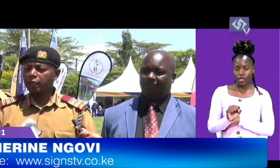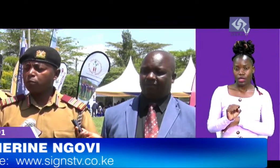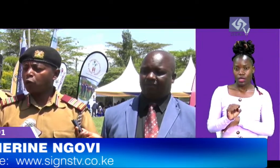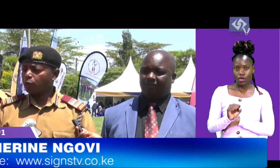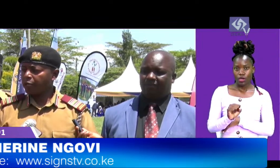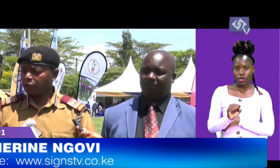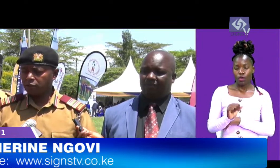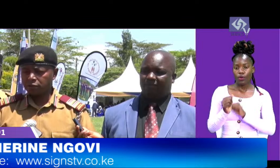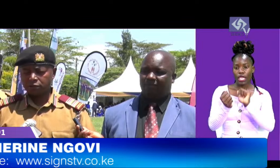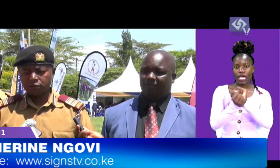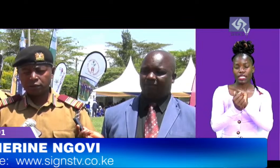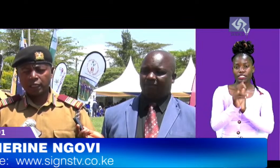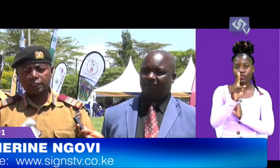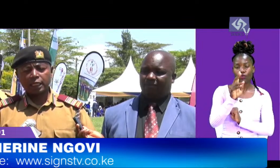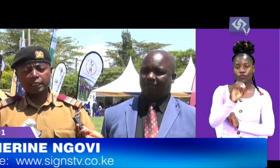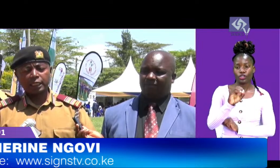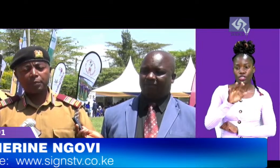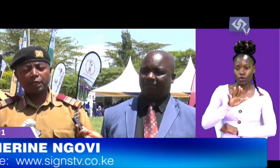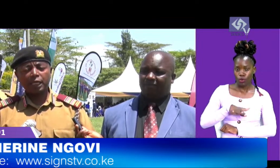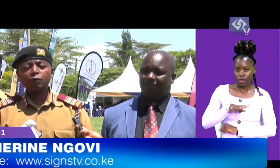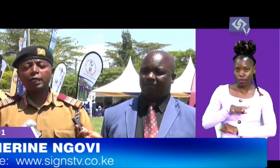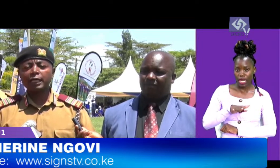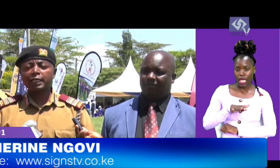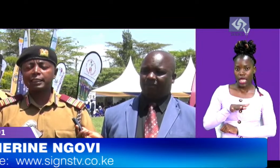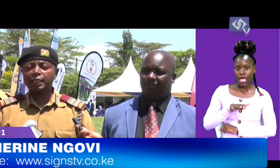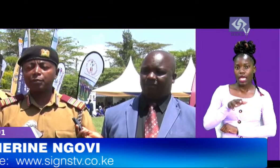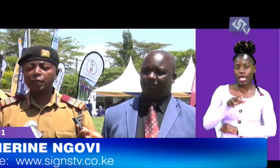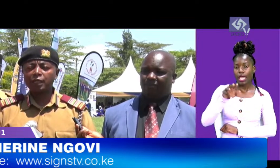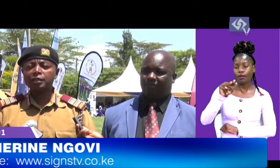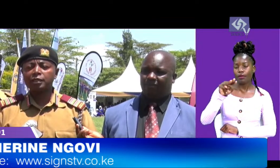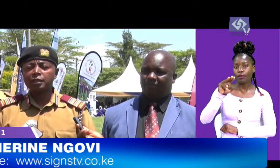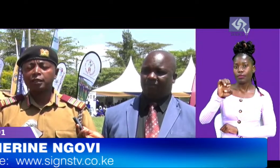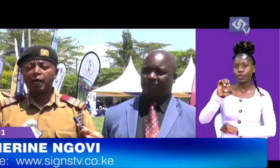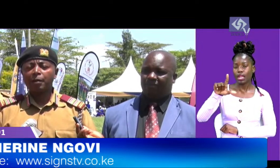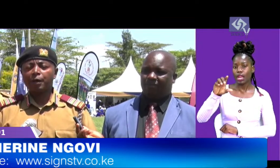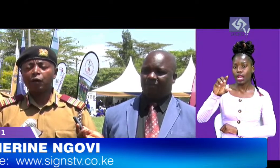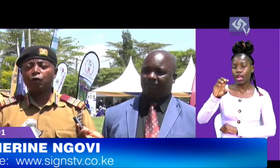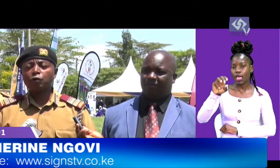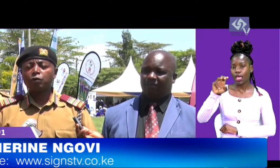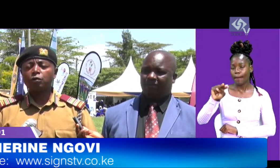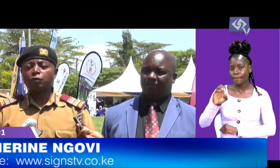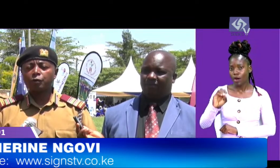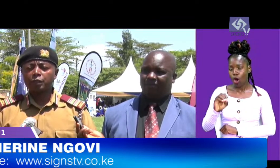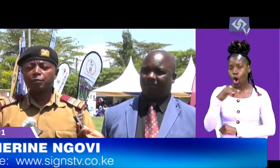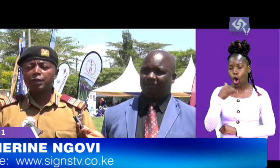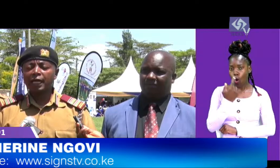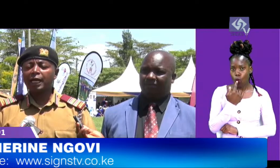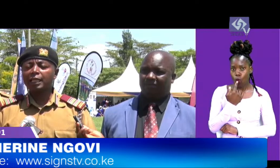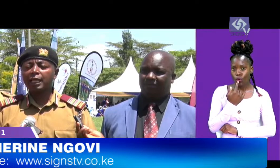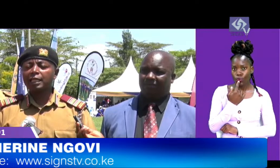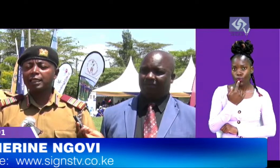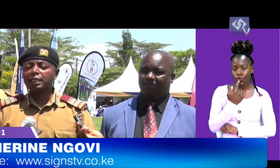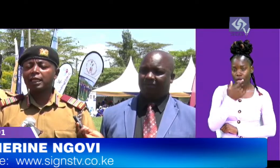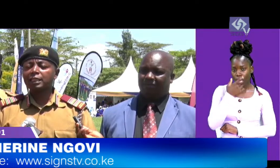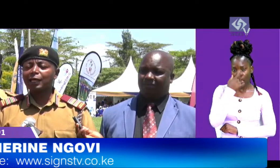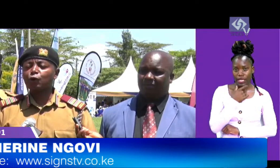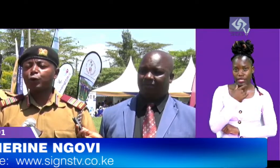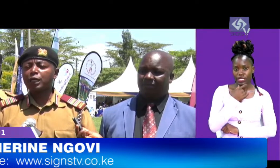karibu 40 katika area ya Melelo na area ya Sagamian ambao ni miaka 35 kwenda